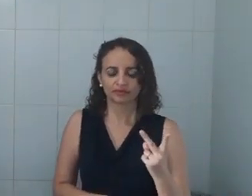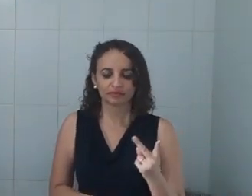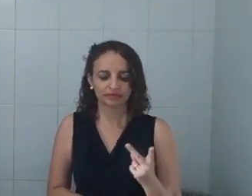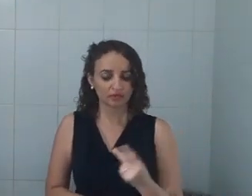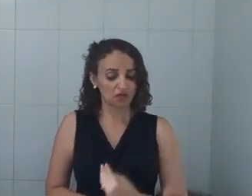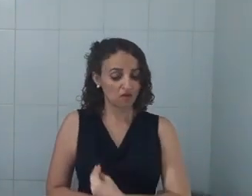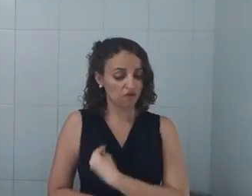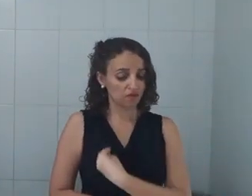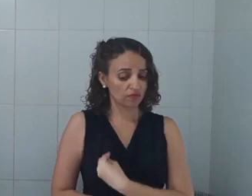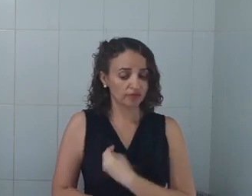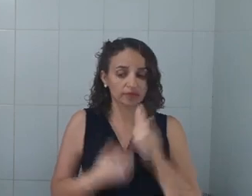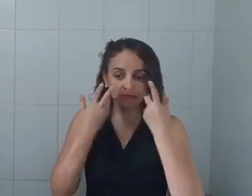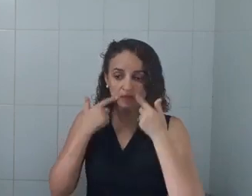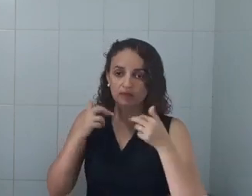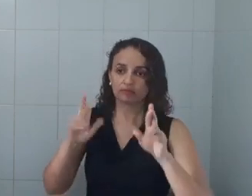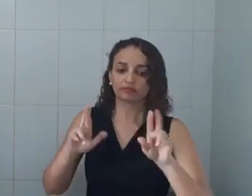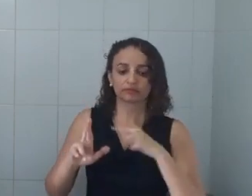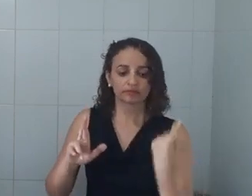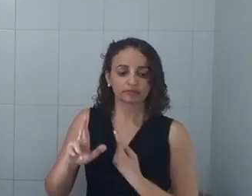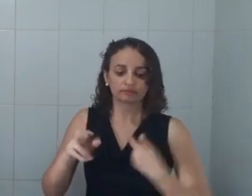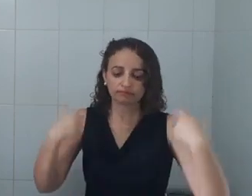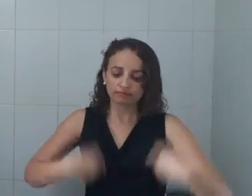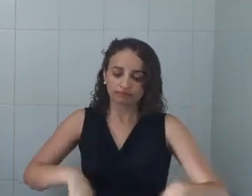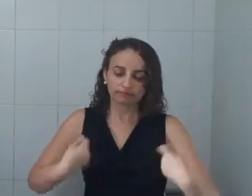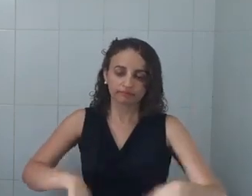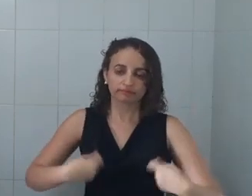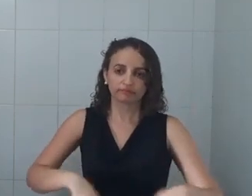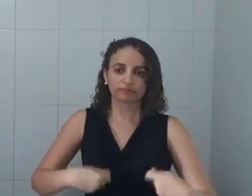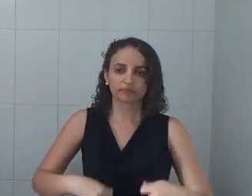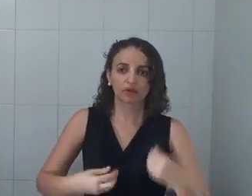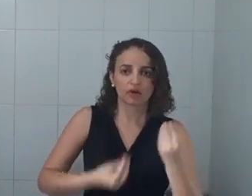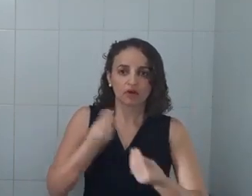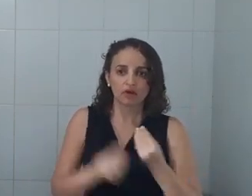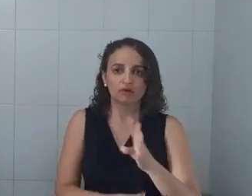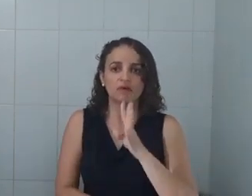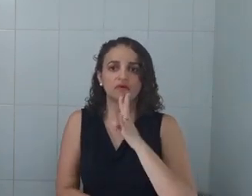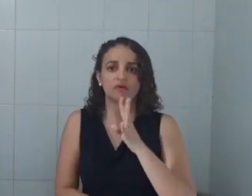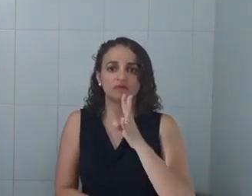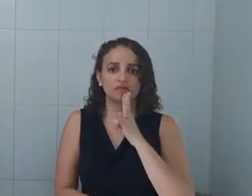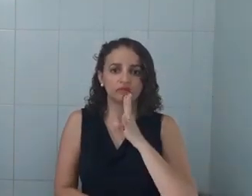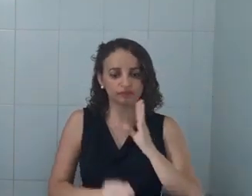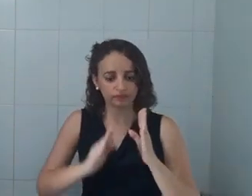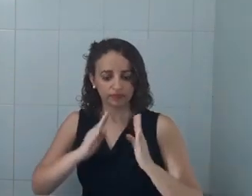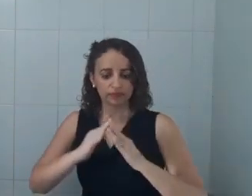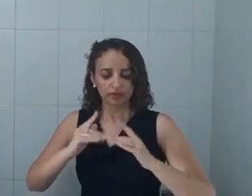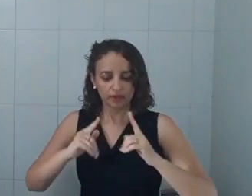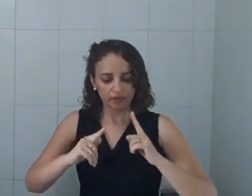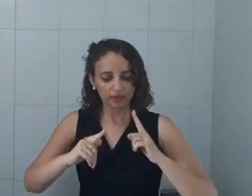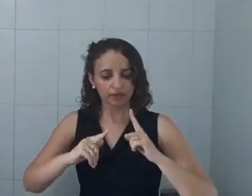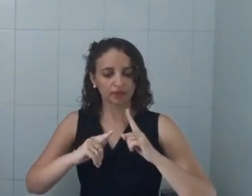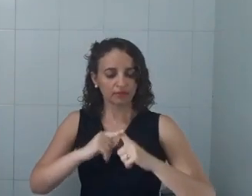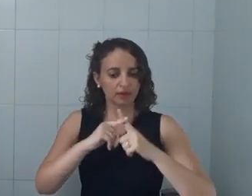viva esperança. É desta forma que nós podemos reconhecer uma igreja madura.